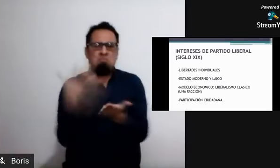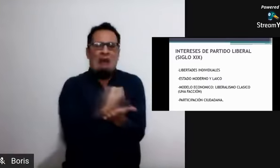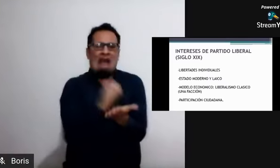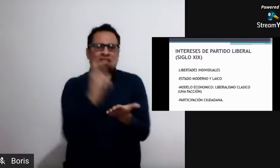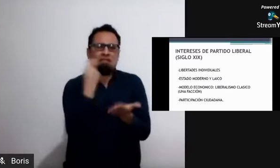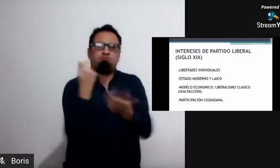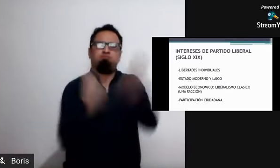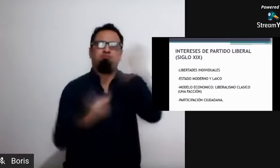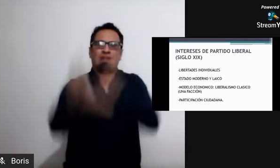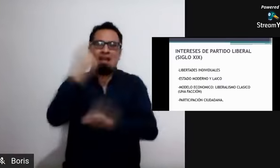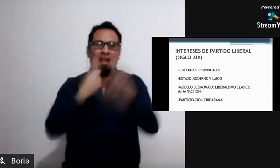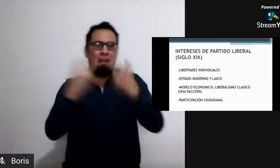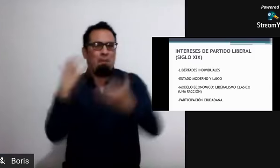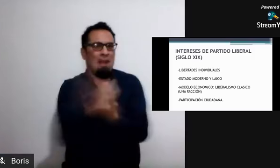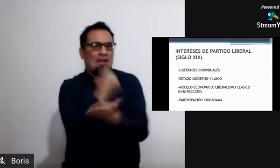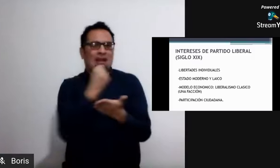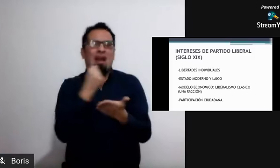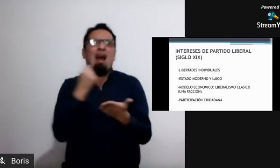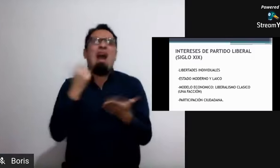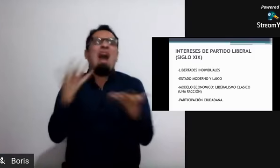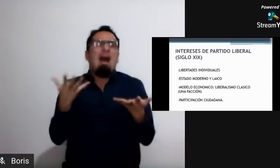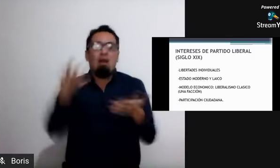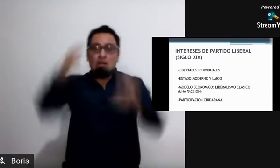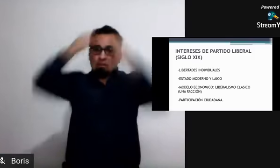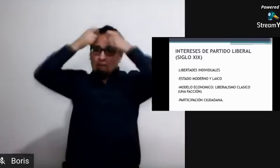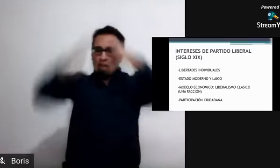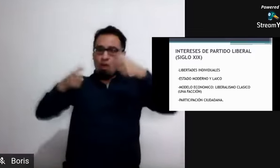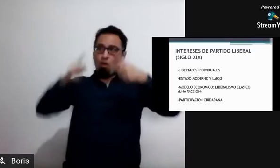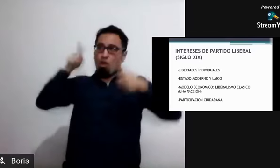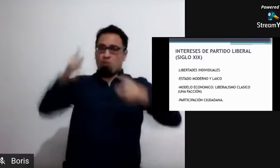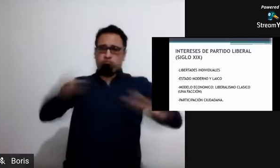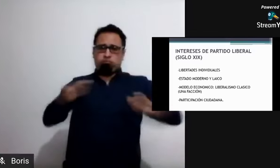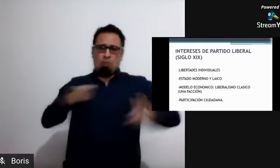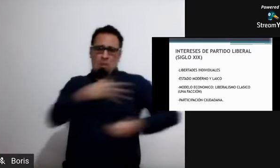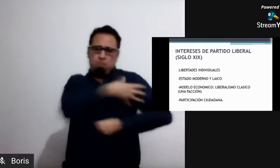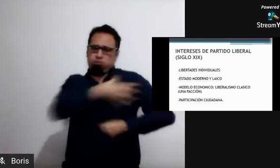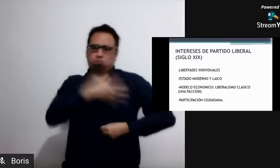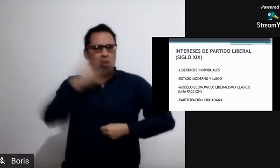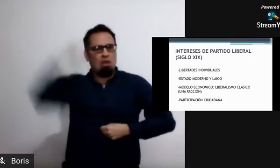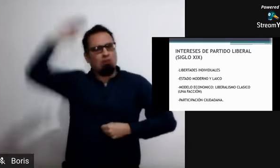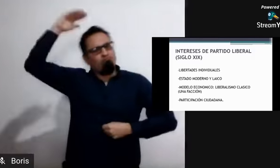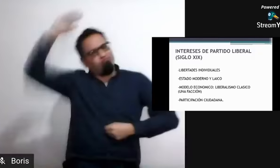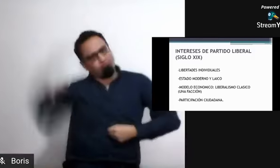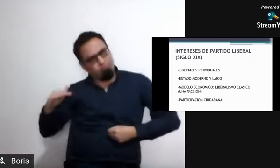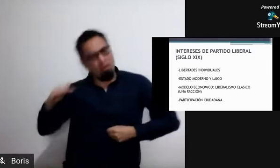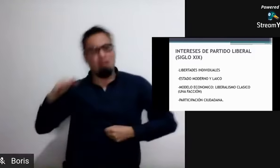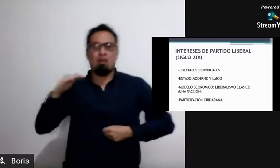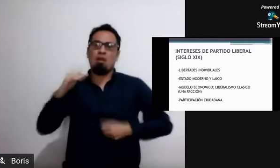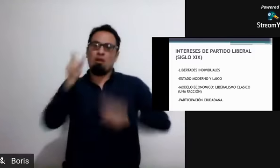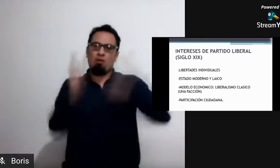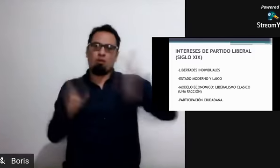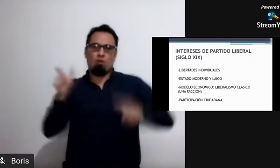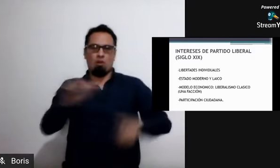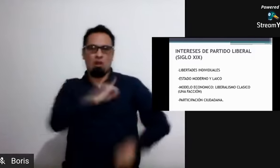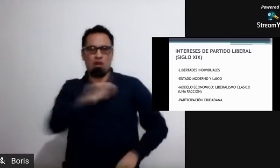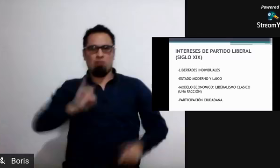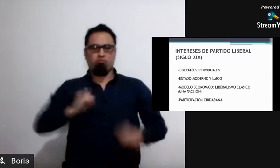manejo de estos intercambios comerciales, sino que los empresarios o los dueños de